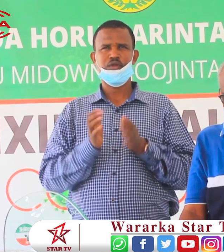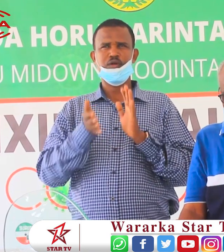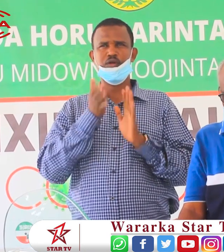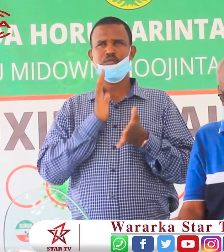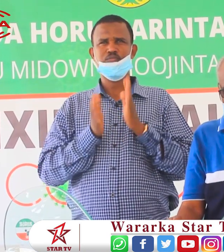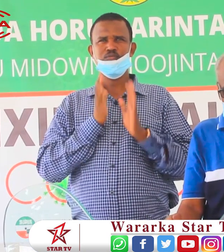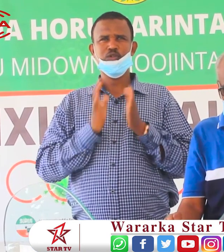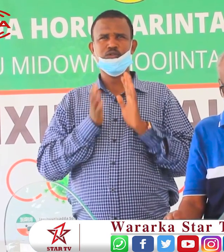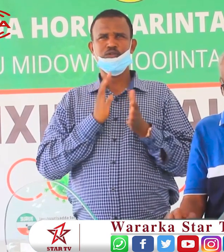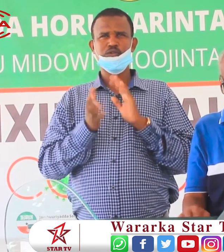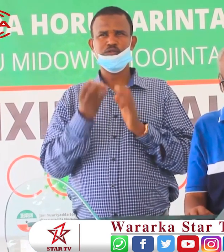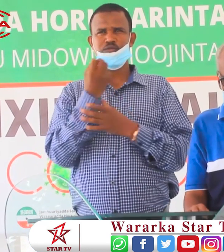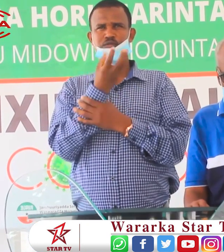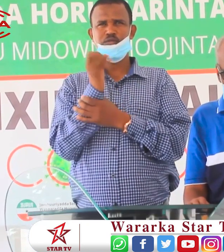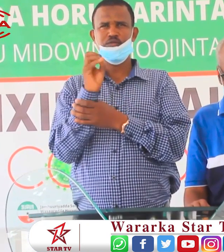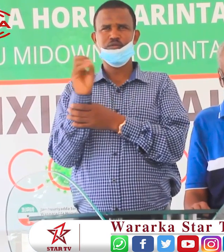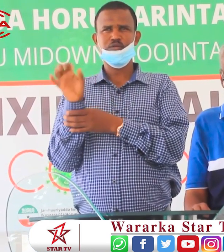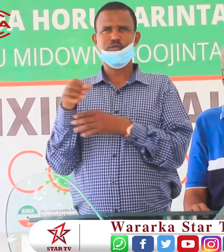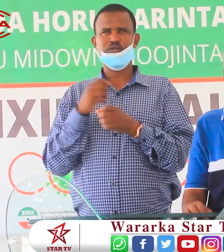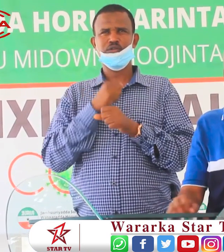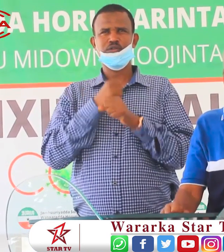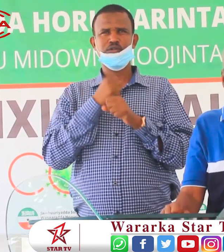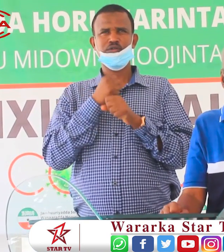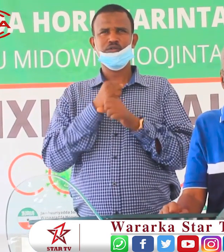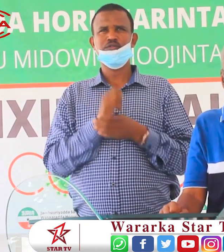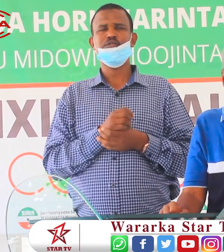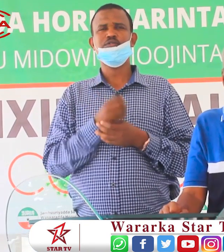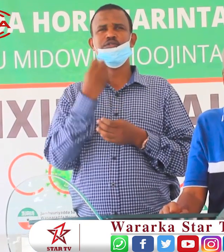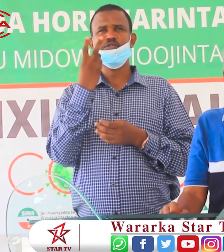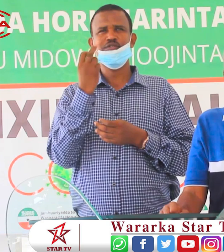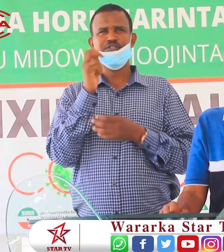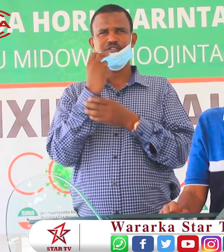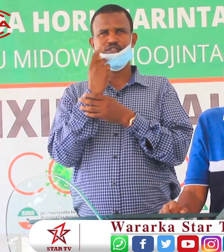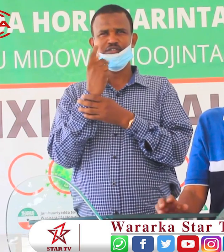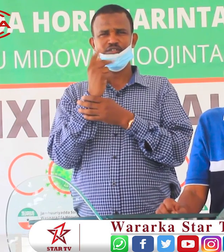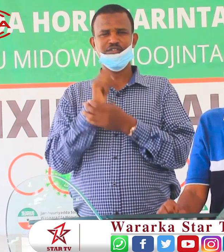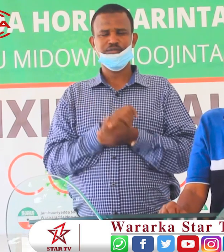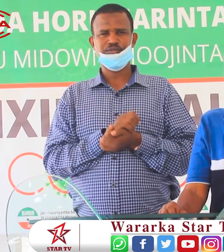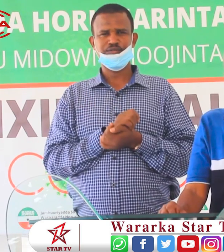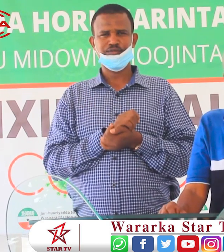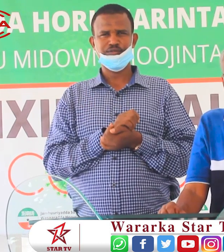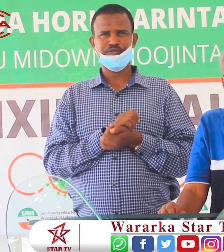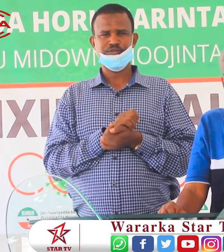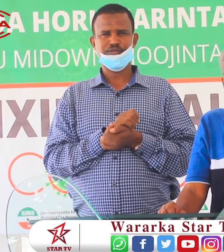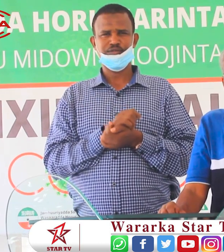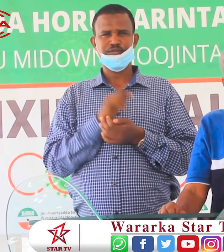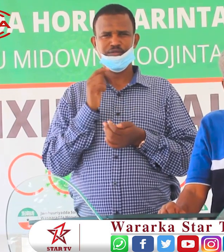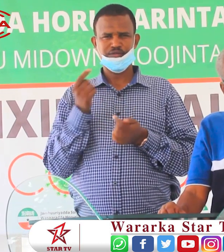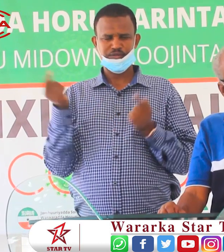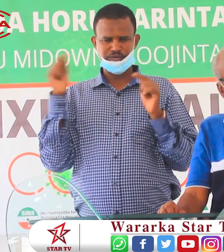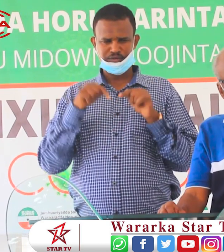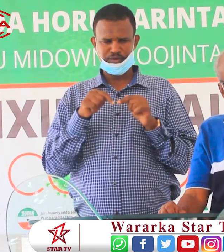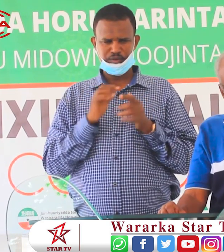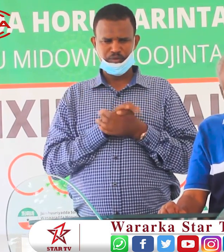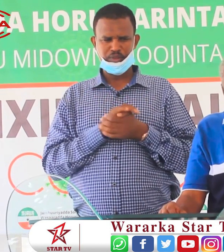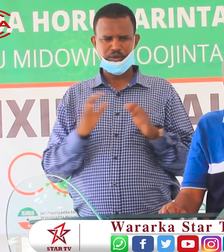wasaaradda horumarinta caafimaadka Soomaaliland ayaa baaritaanka 24 saacadood ee u dambeeyay sameeyay inay baadhay 65 qof 25